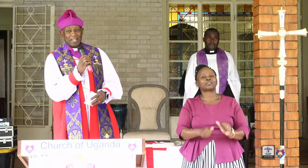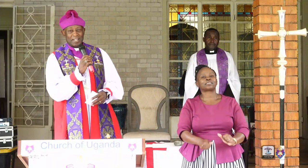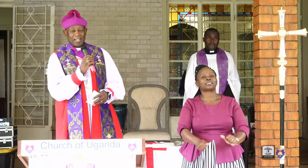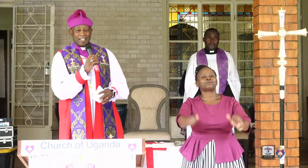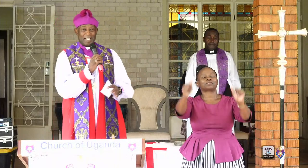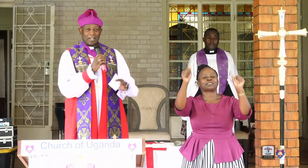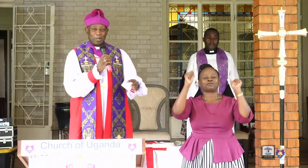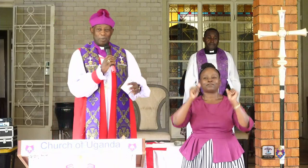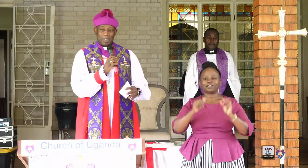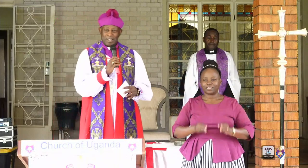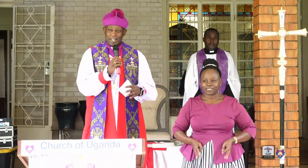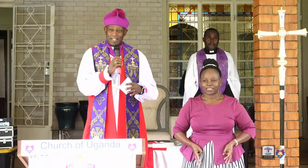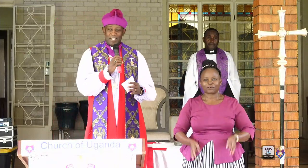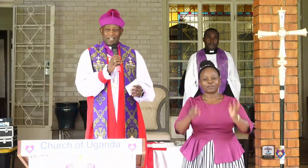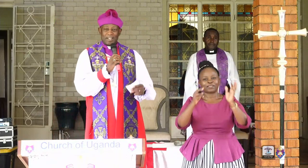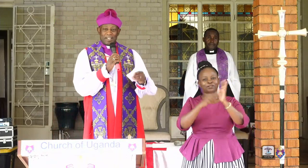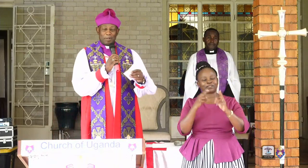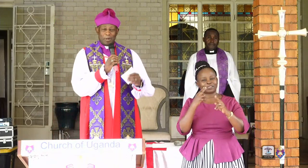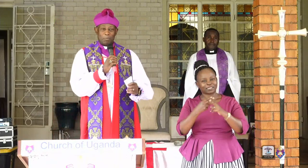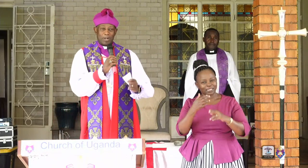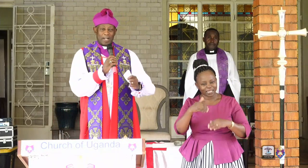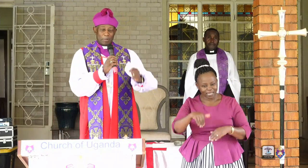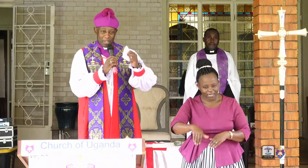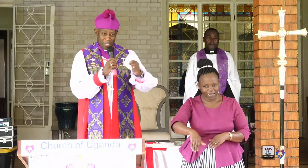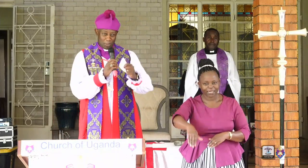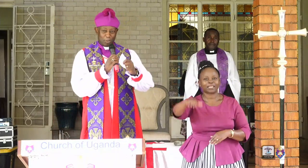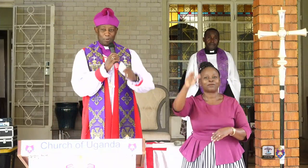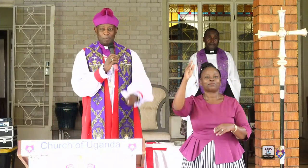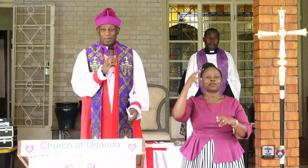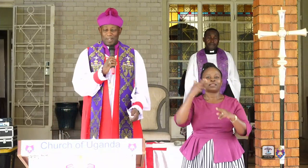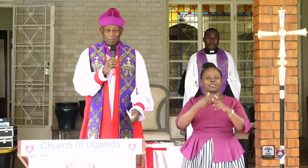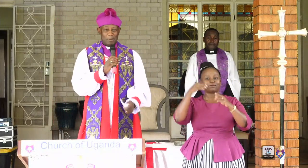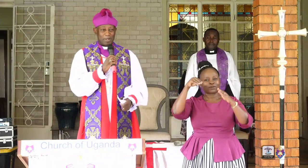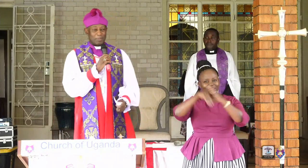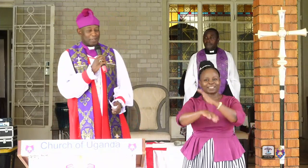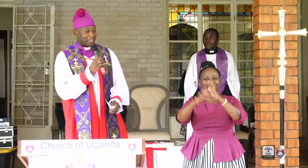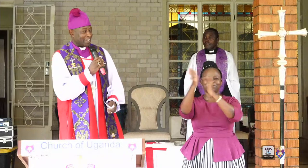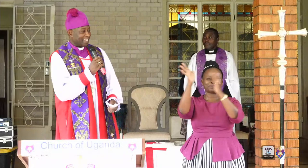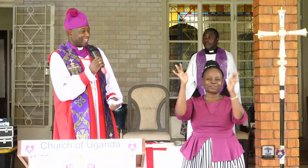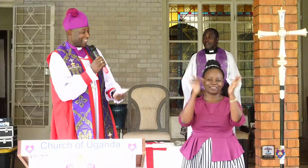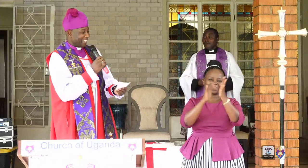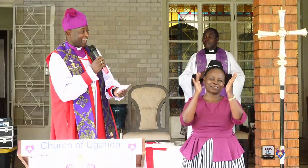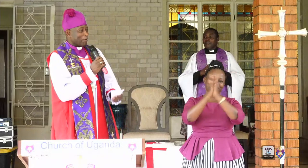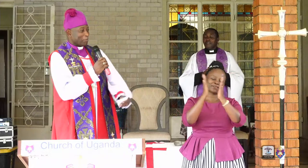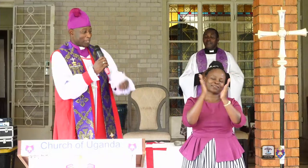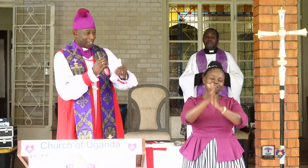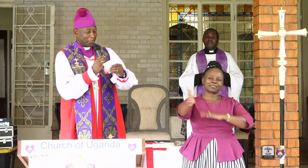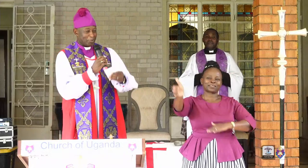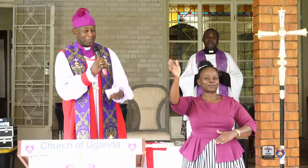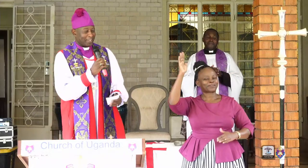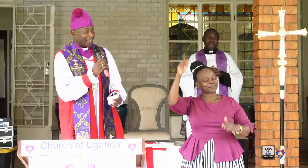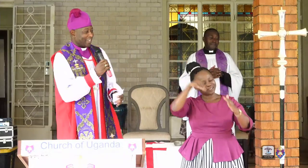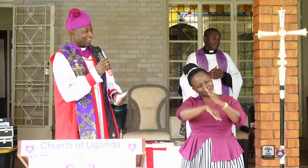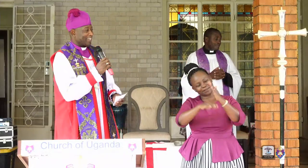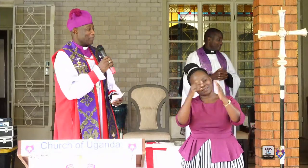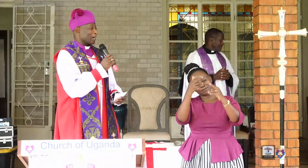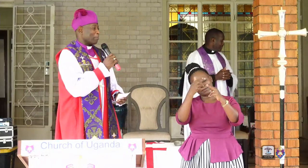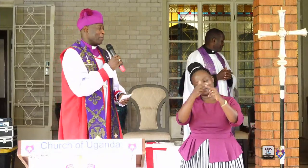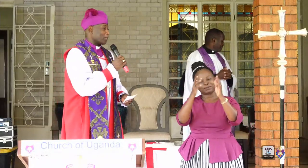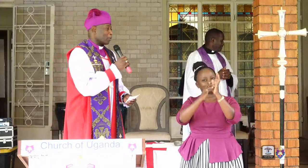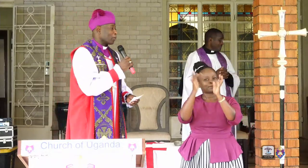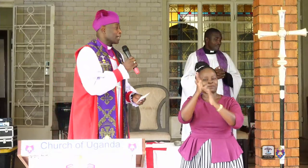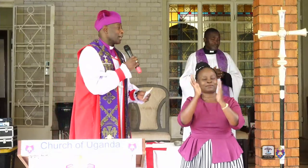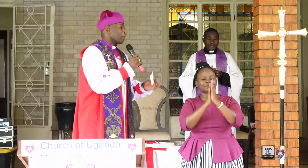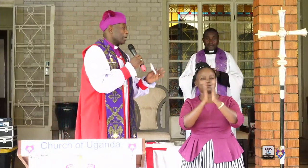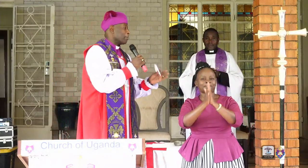inengeje yanjula mweri nyalye niliba munga liri mu Yesu. Kama yebaze. Mu Yesu. Nga naye kama